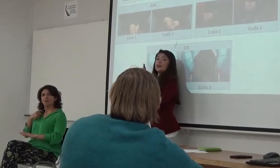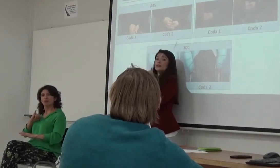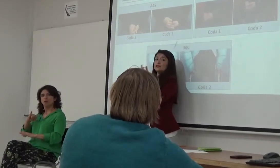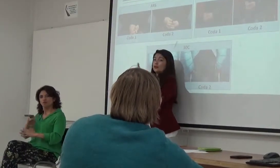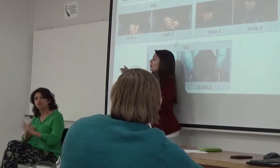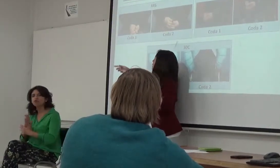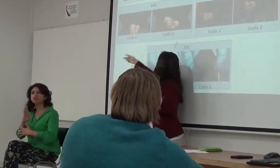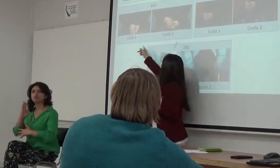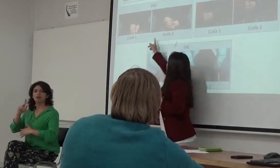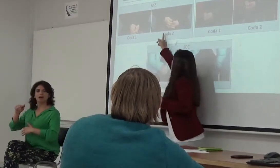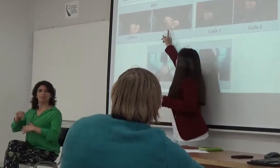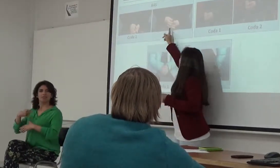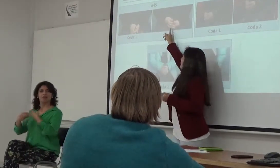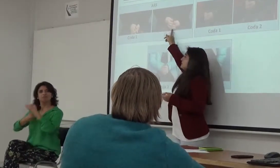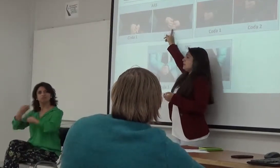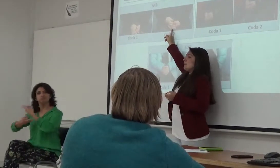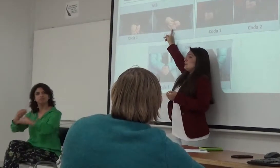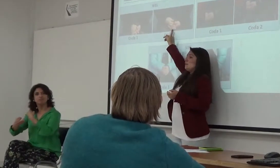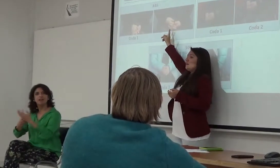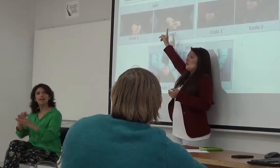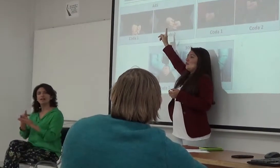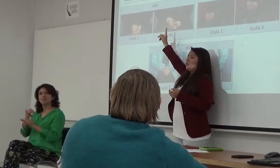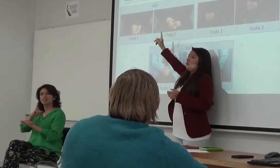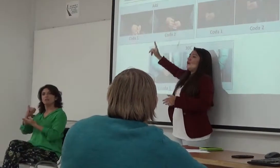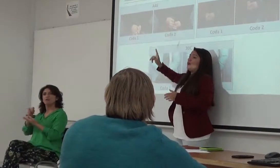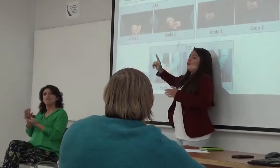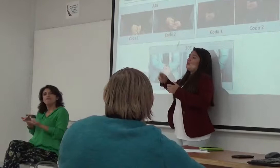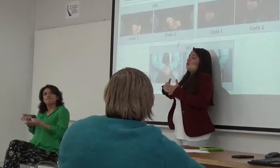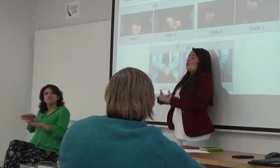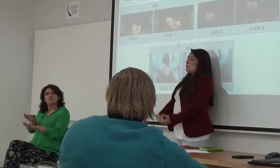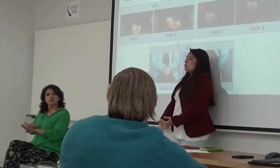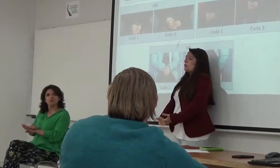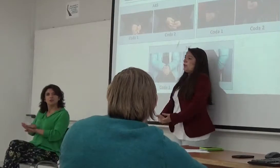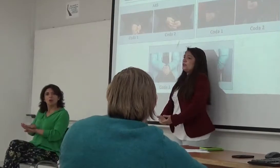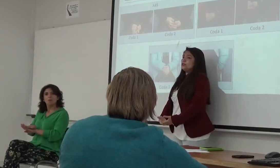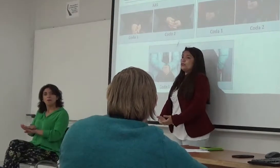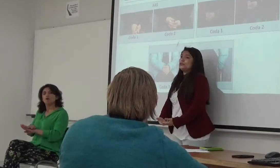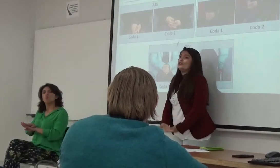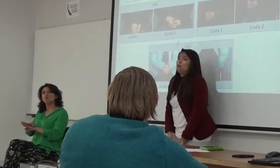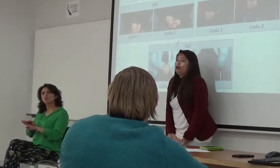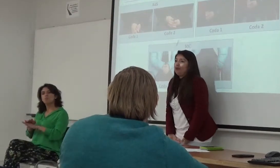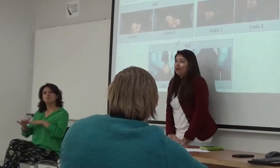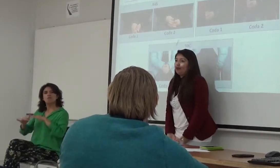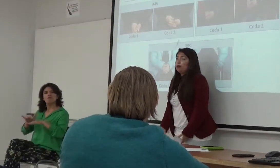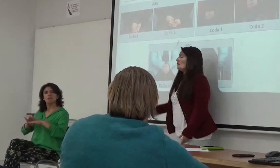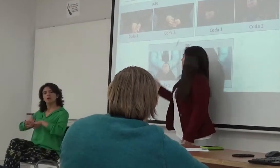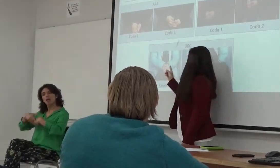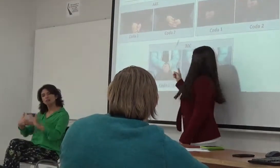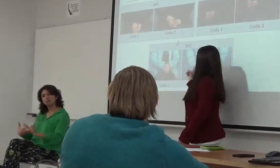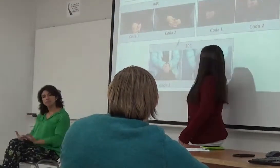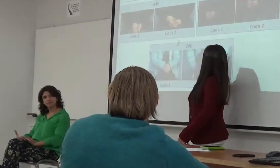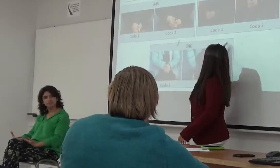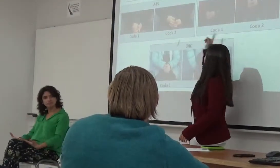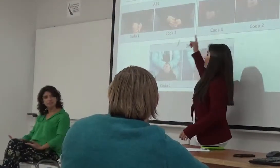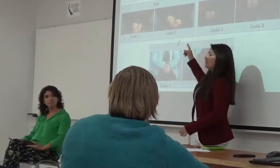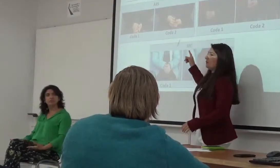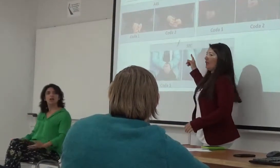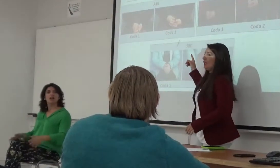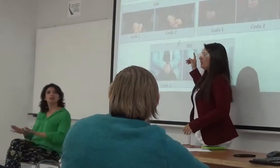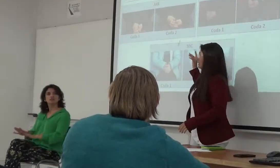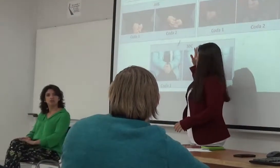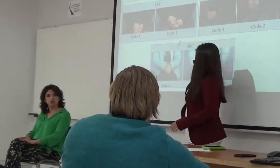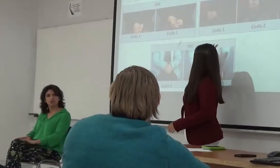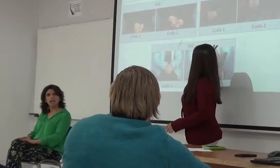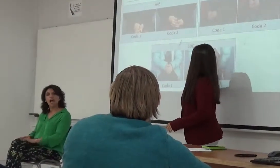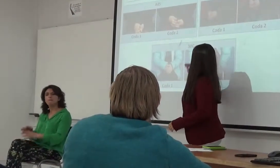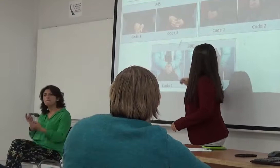todavía no han terminado y finaliza con un movimiento más laxo sobre las piernas de forma similar